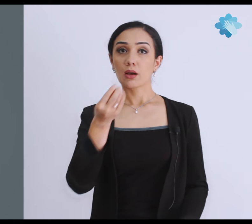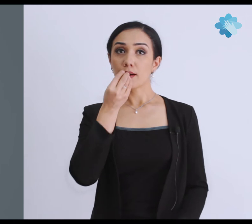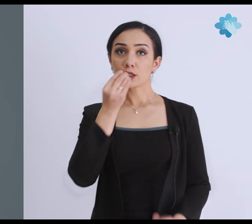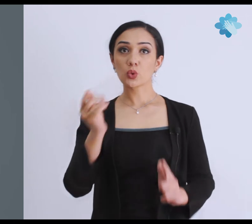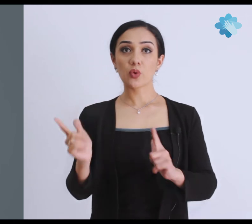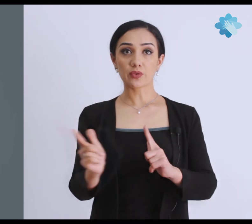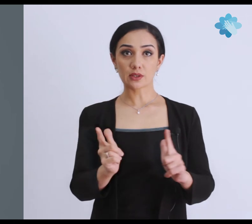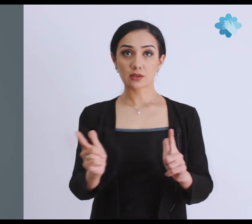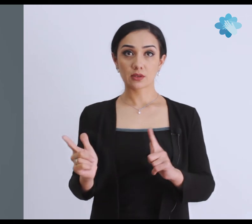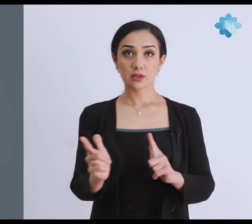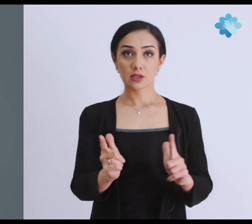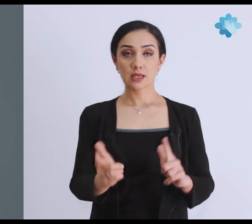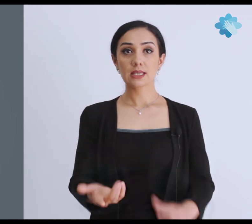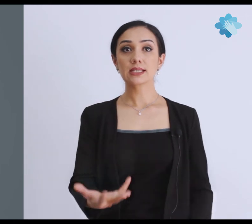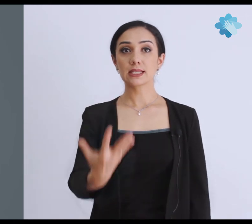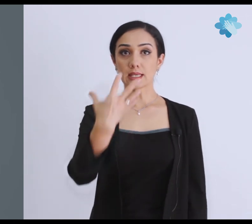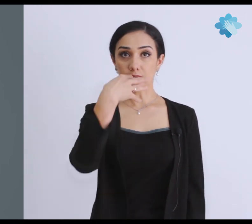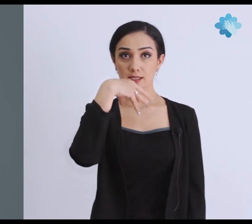готовить есть